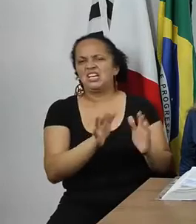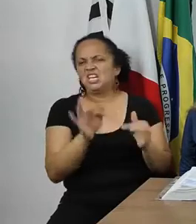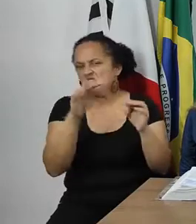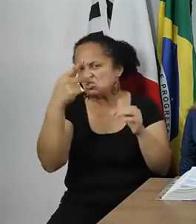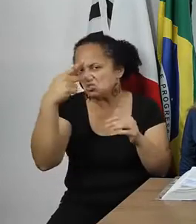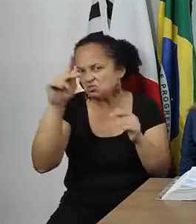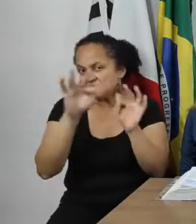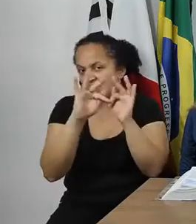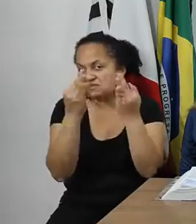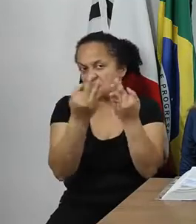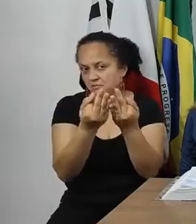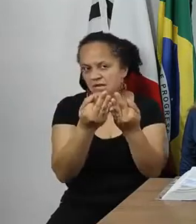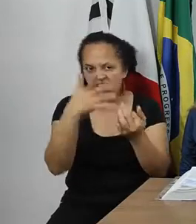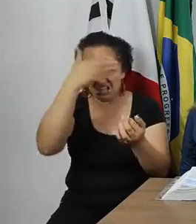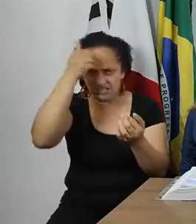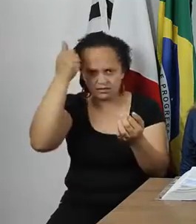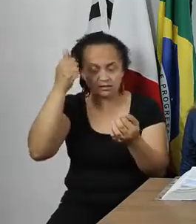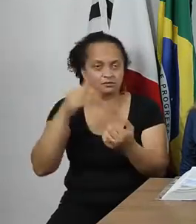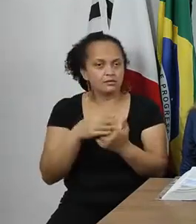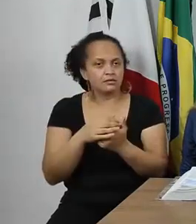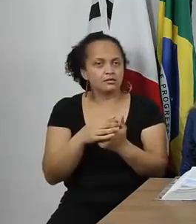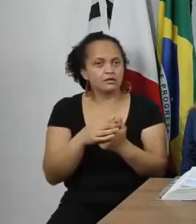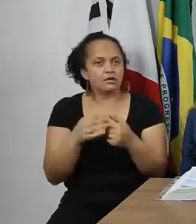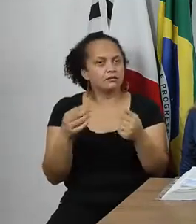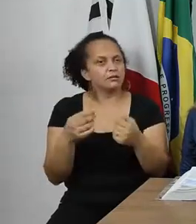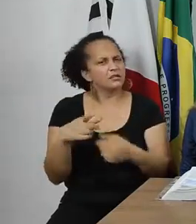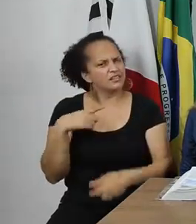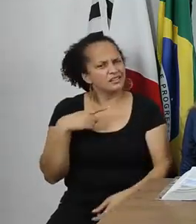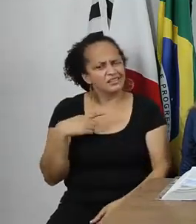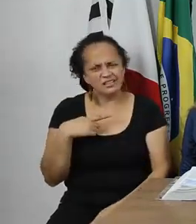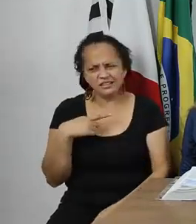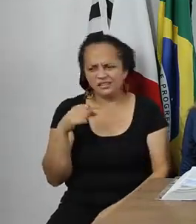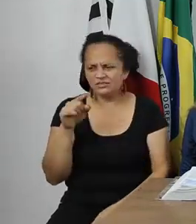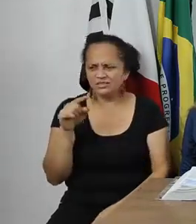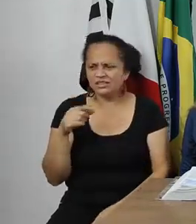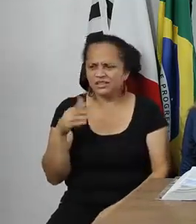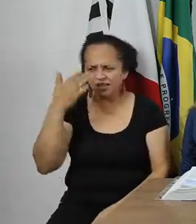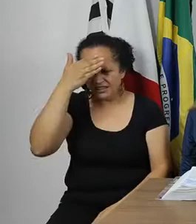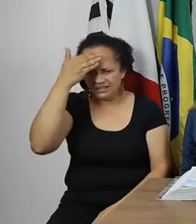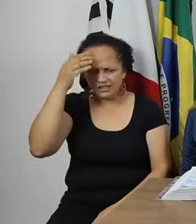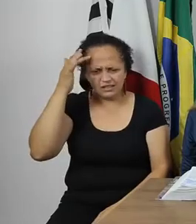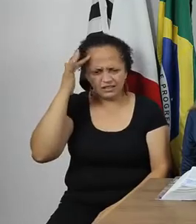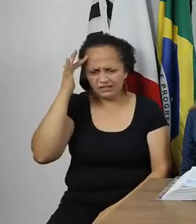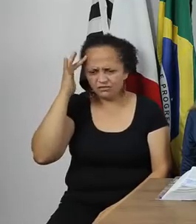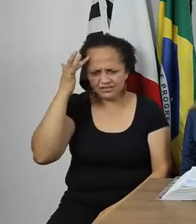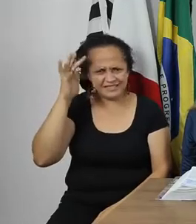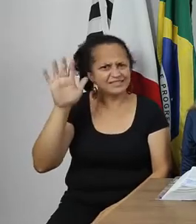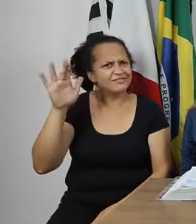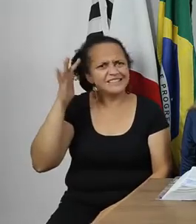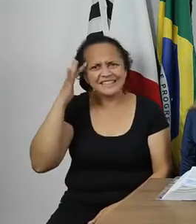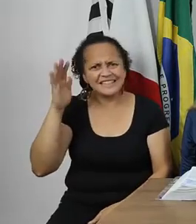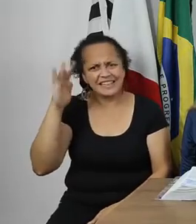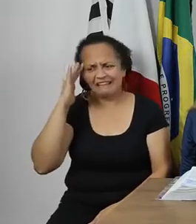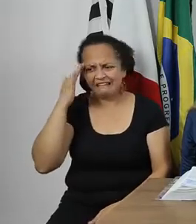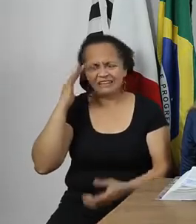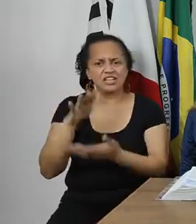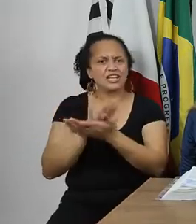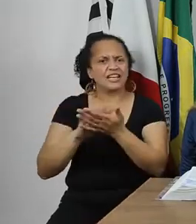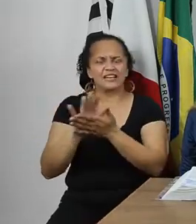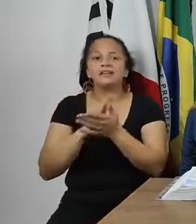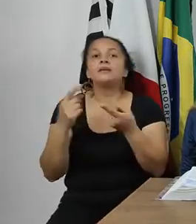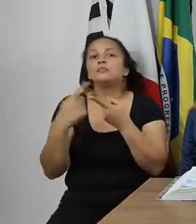esquecer. Às vezes nem aconteceu ainda e o diabo já lança na sua mente: olha, isso